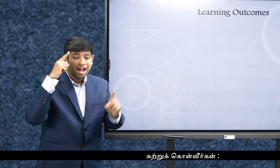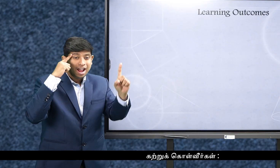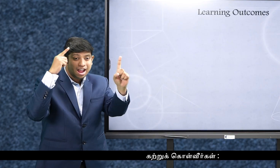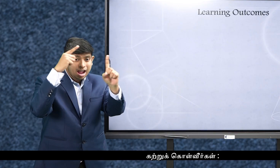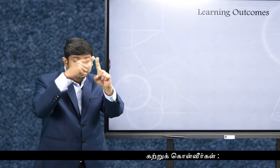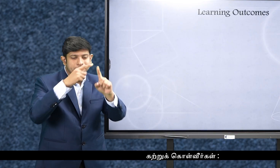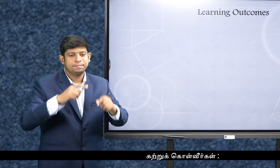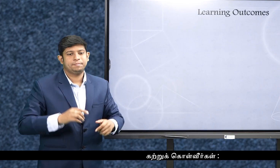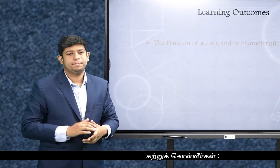கற்றுக்கொள்வீர்கள்.